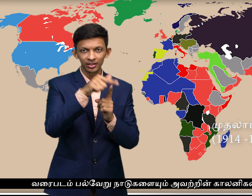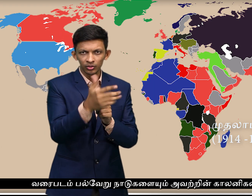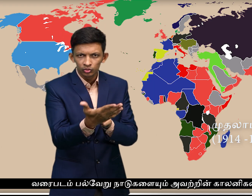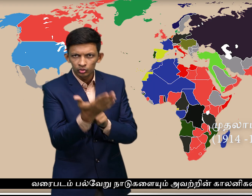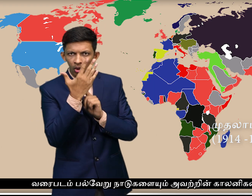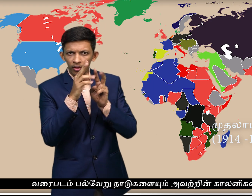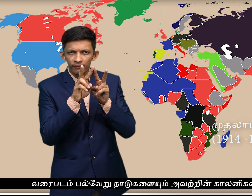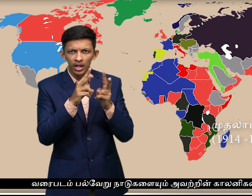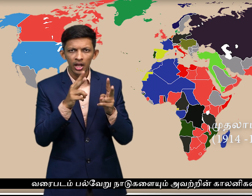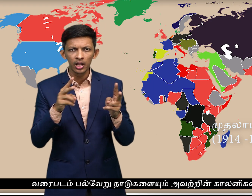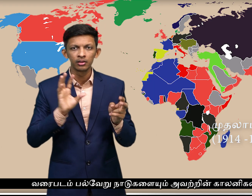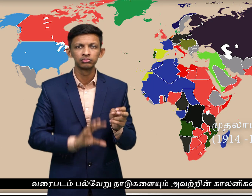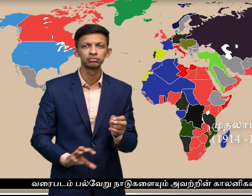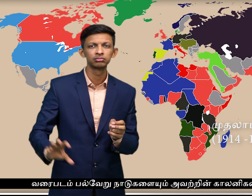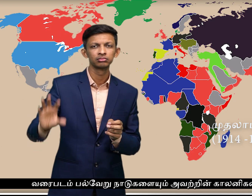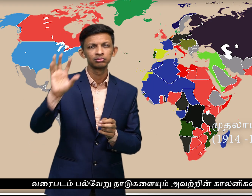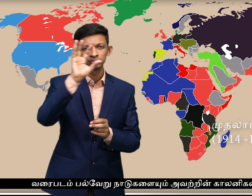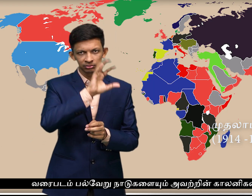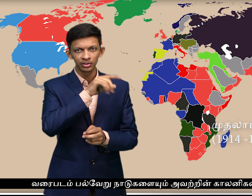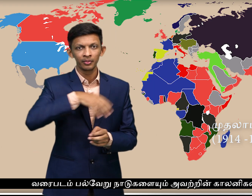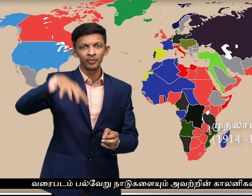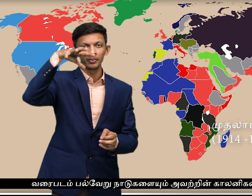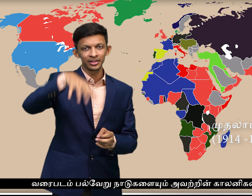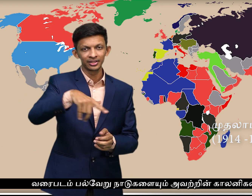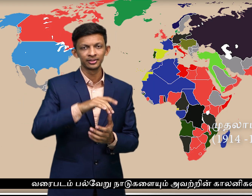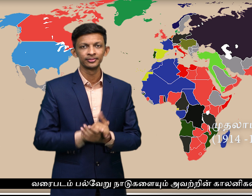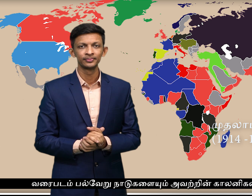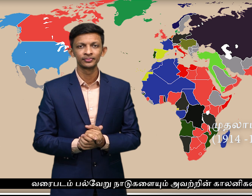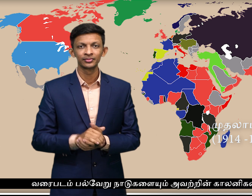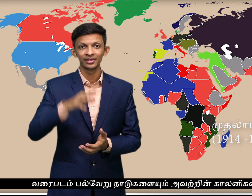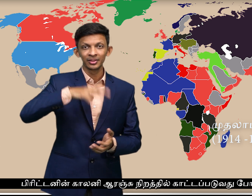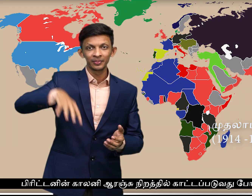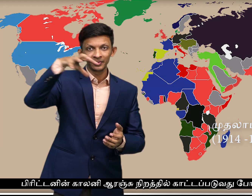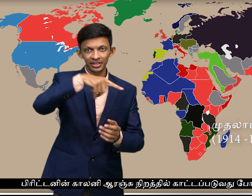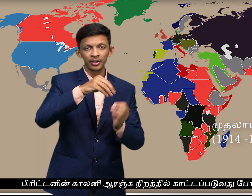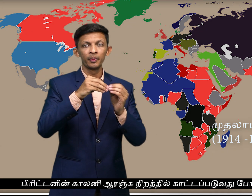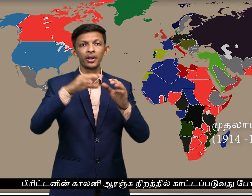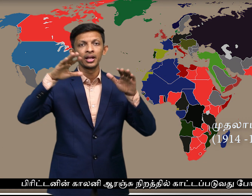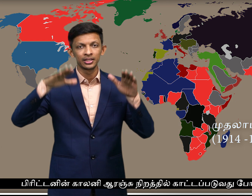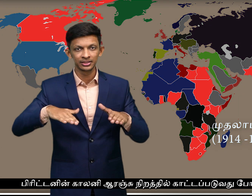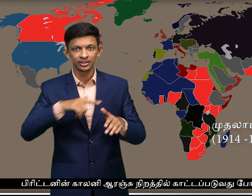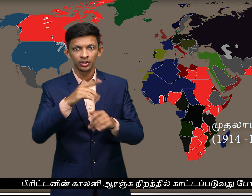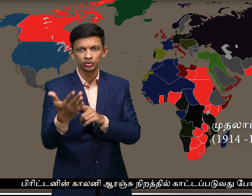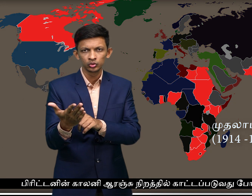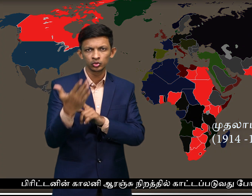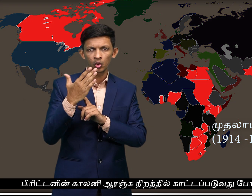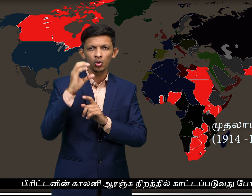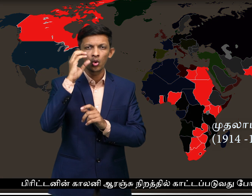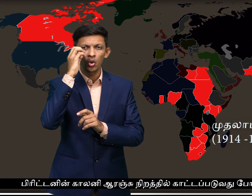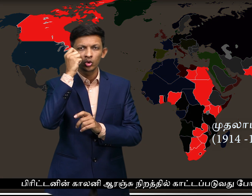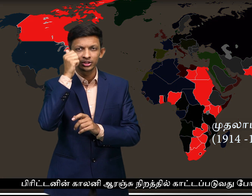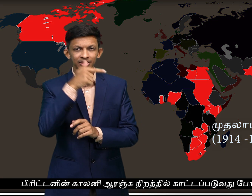வரைபடம் பல்வேறு நாடுகளையும் அவற்றின் காலனிகளையும் காட்டுகிறது. பிரிட்டனின் காலனி ஆரஞ்சு